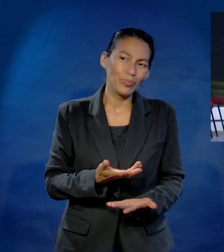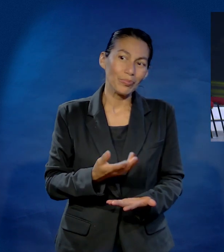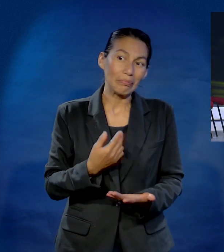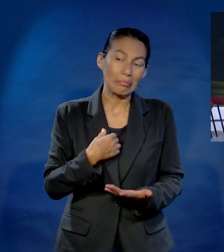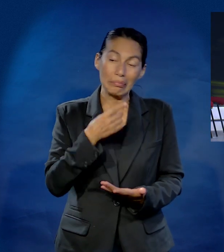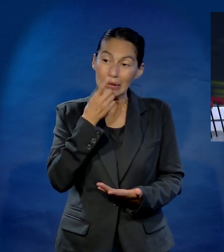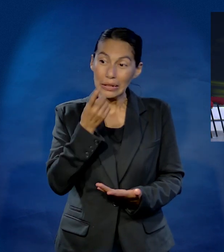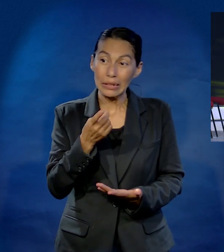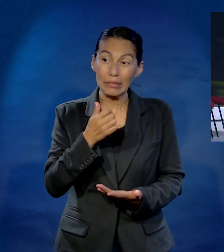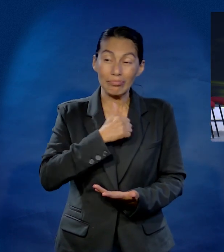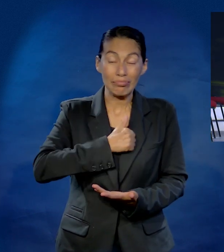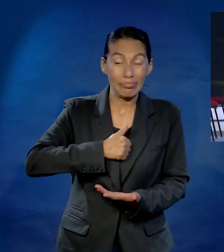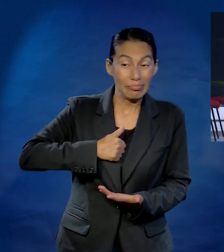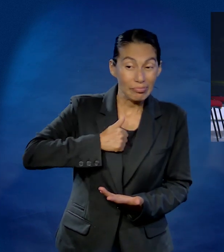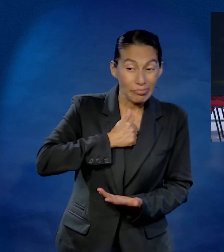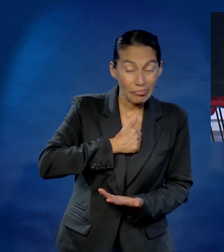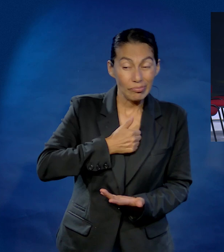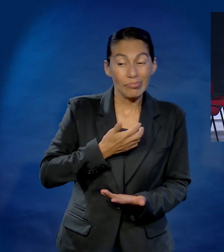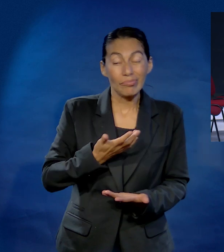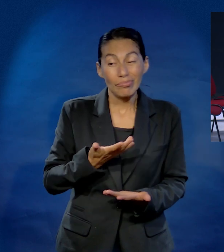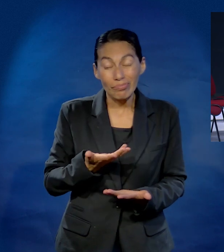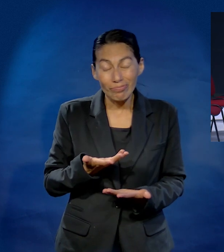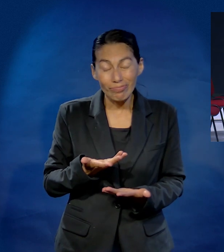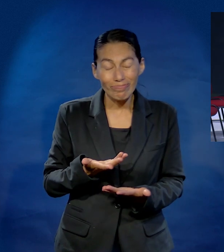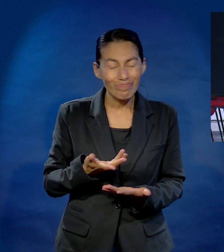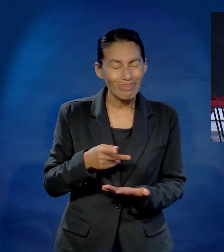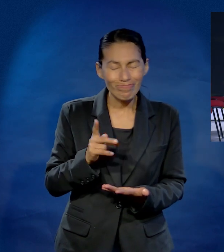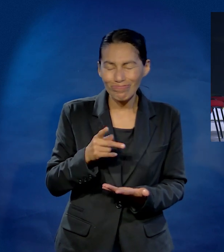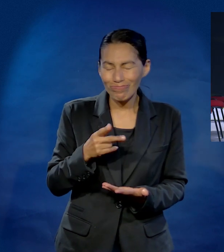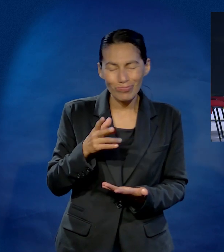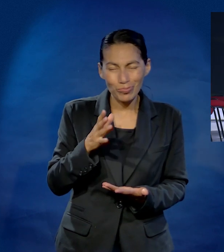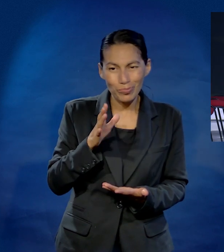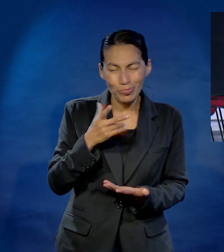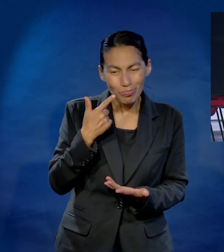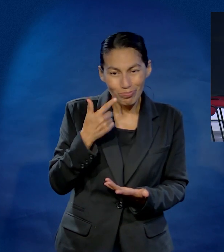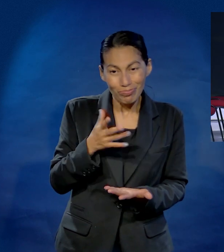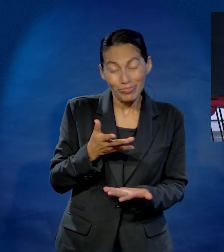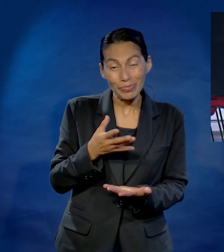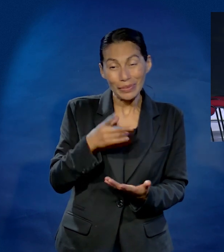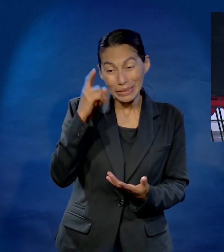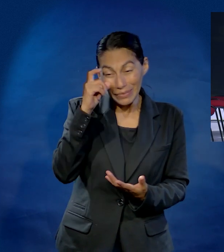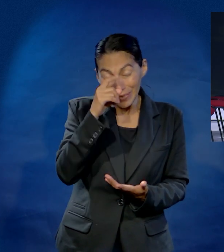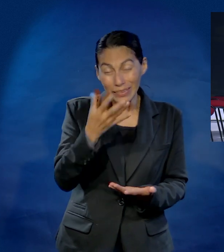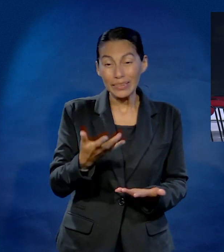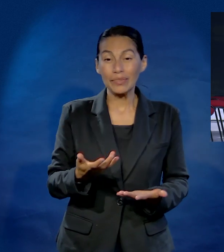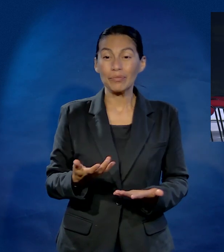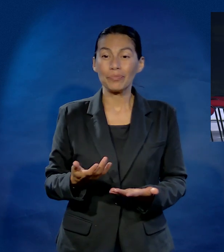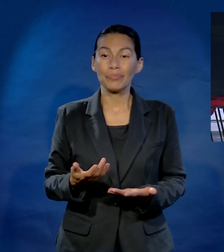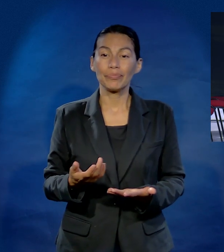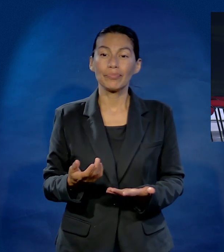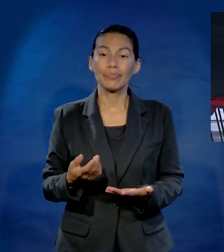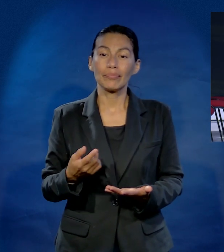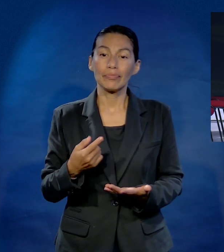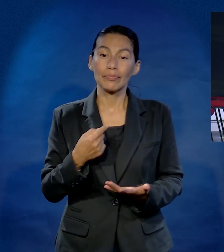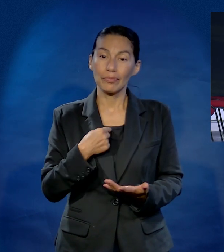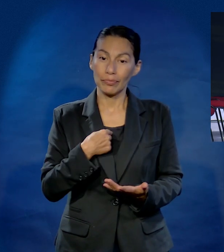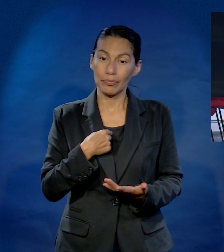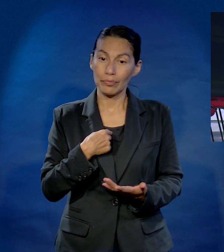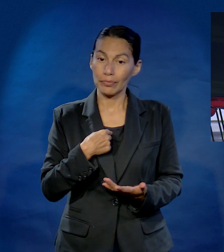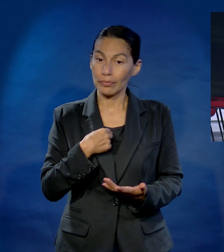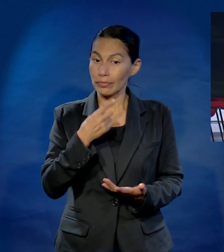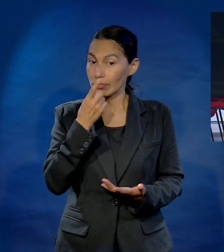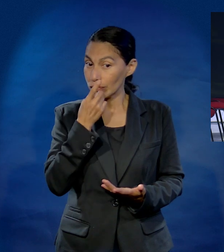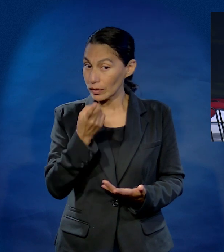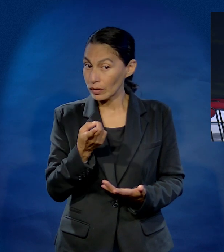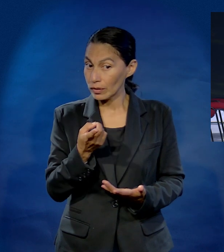corazón. Me partía el corazón. Yo quería decirle, lo siento, pero la verdad es que no me animaba ni a decirle